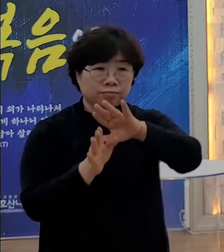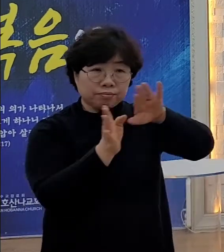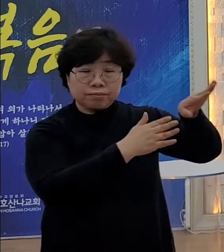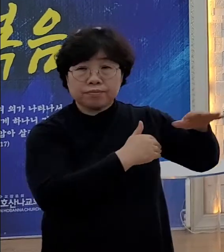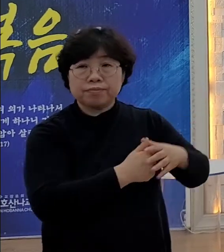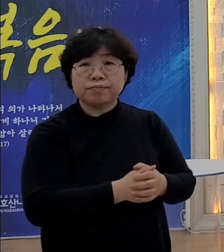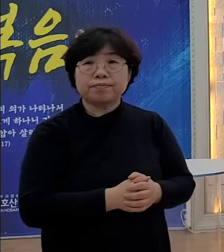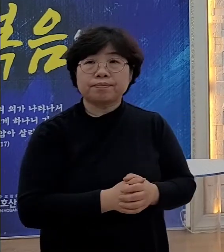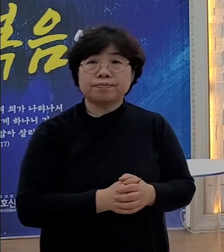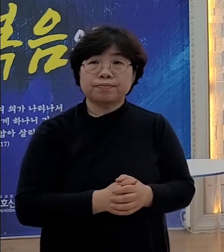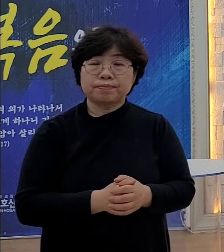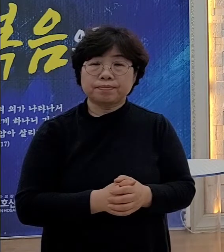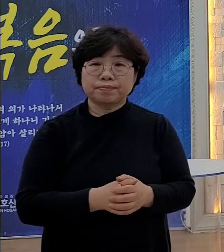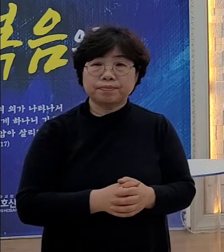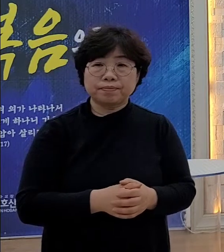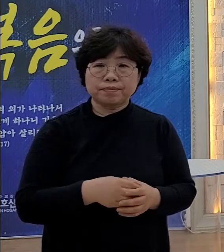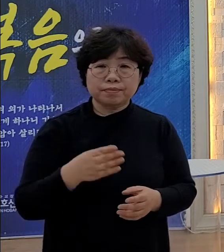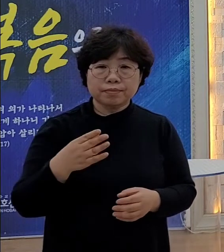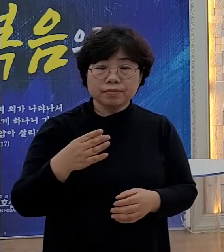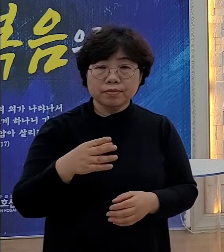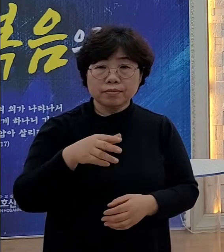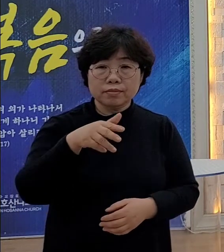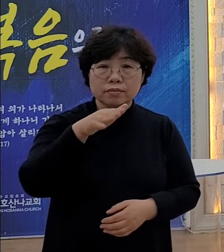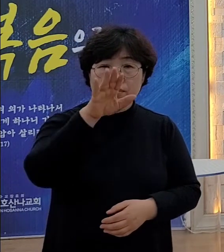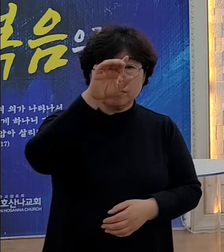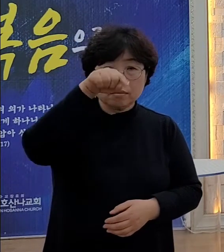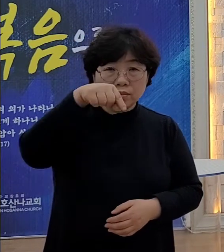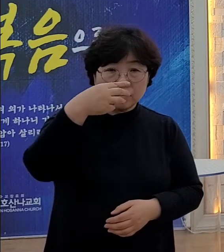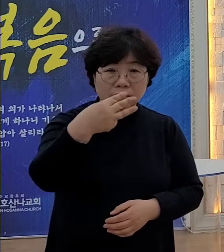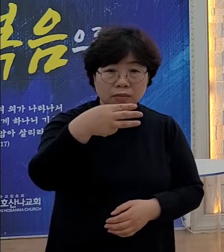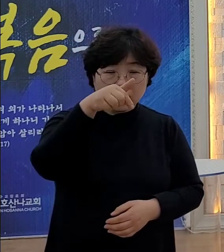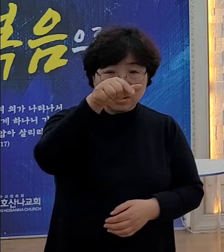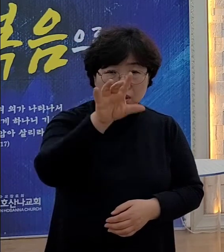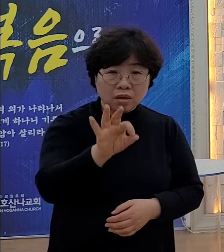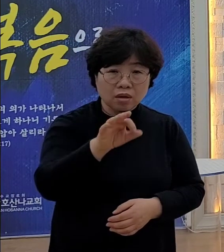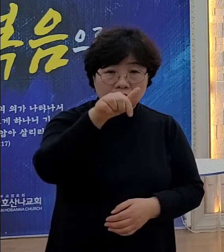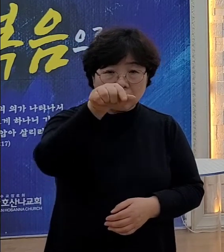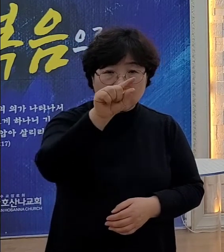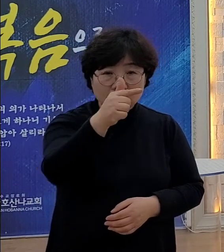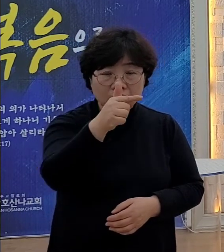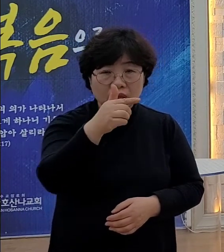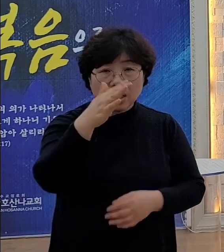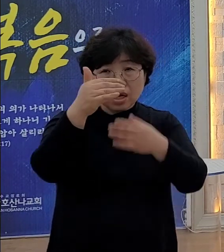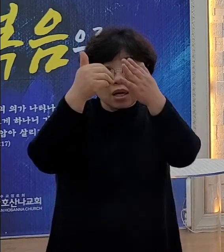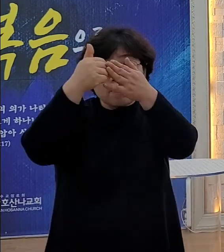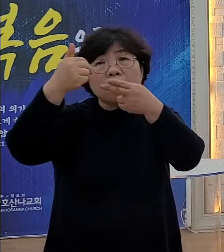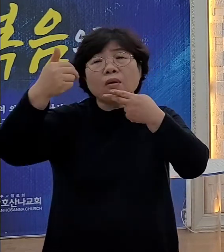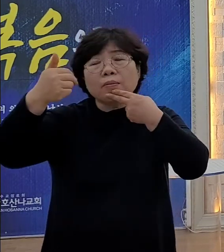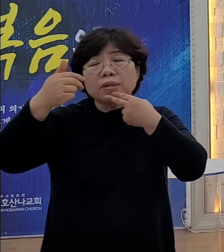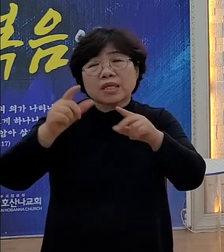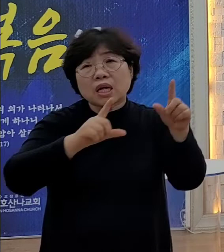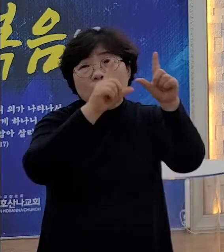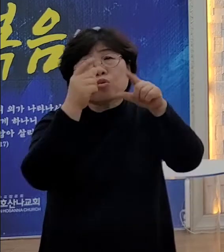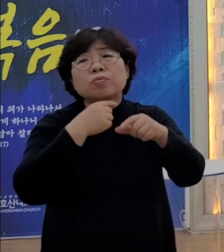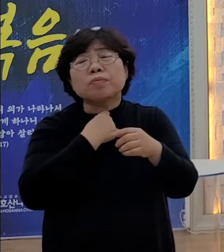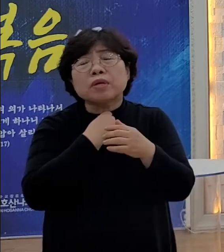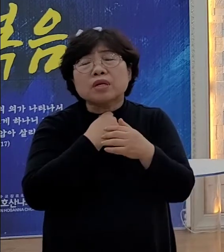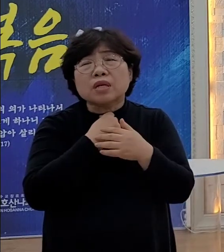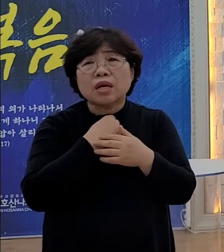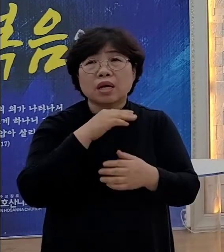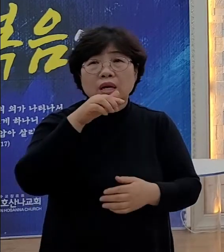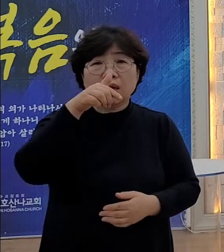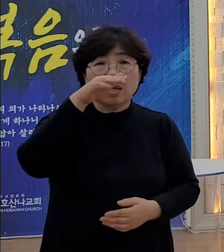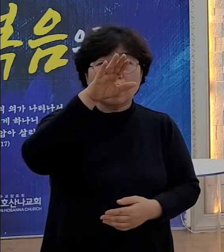불의는. 불경건은 하나님 없이 내 마음대로 살고자 하는 마음이 불경건이고, 불의는 뭐냐? 쉽게 말해서 불의는